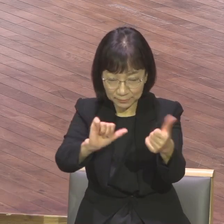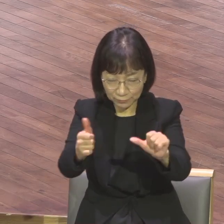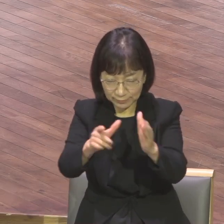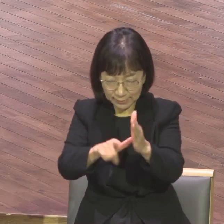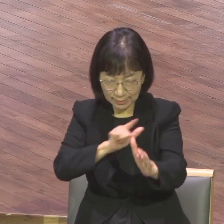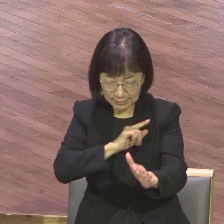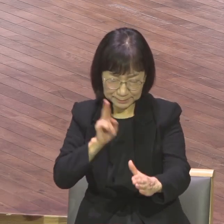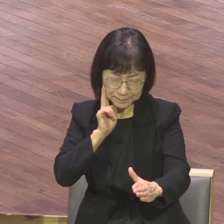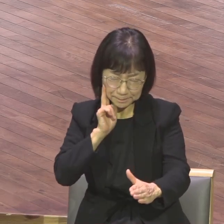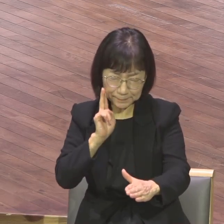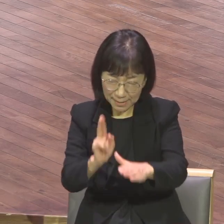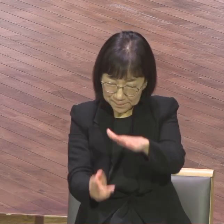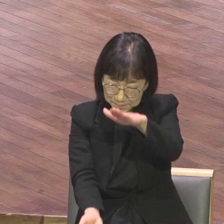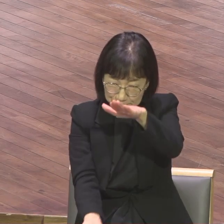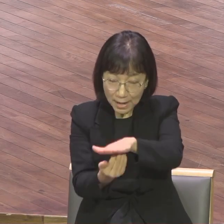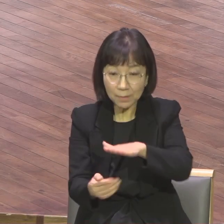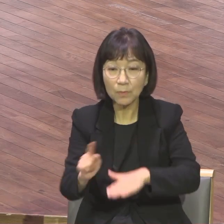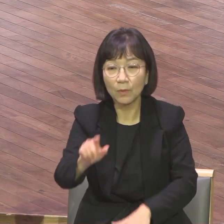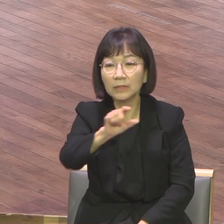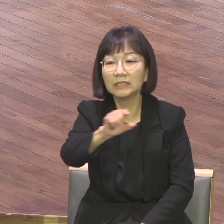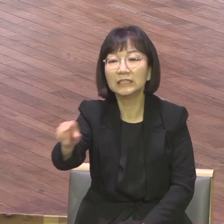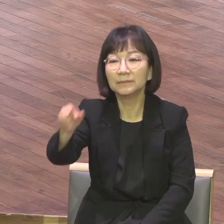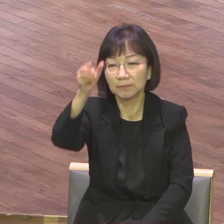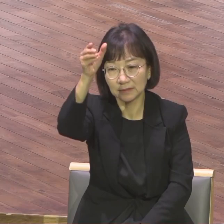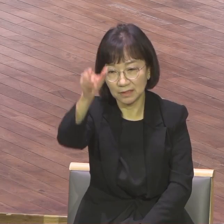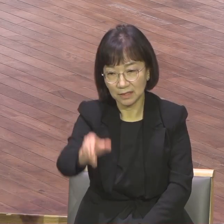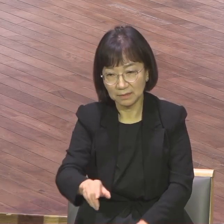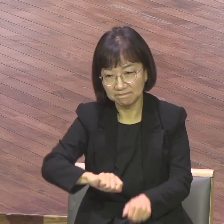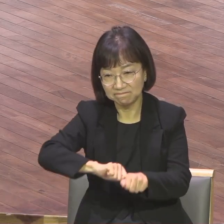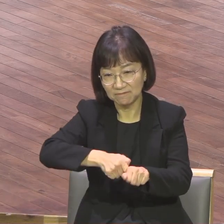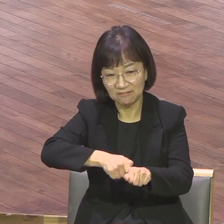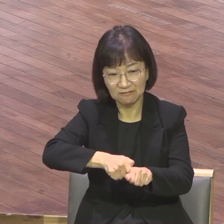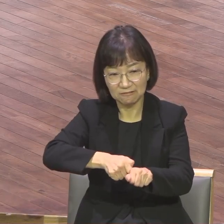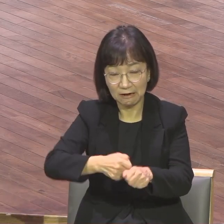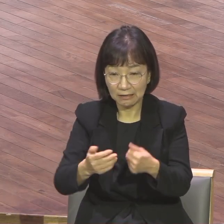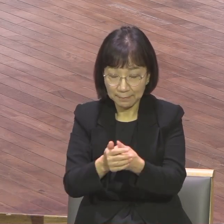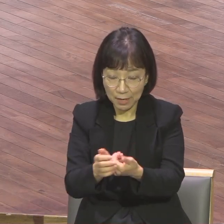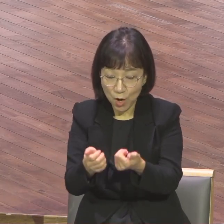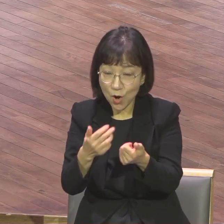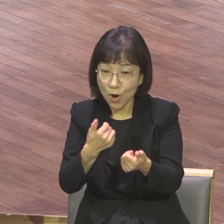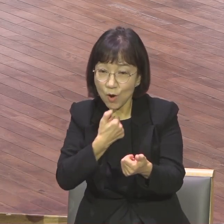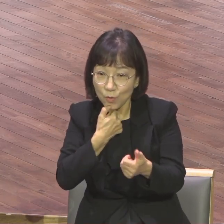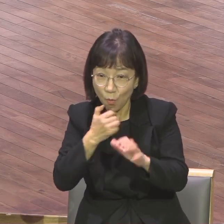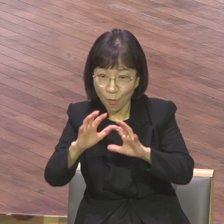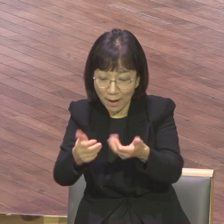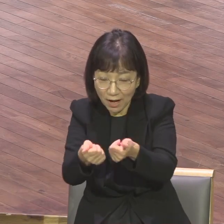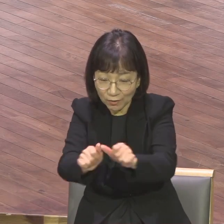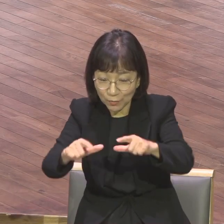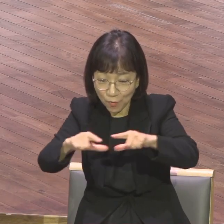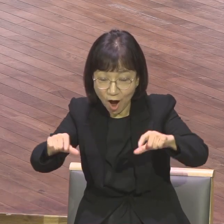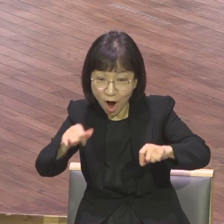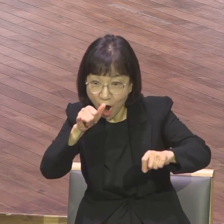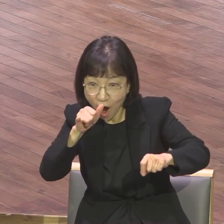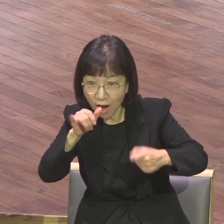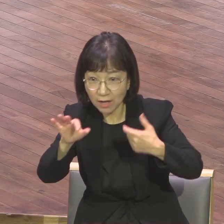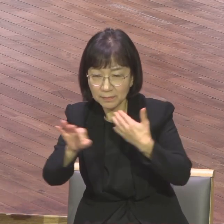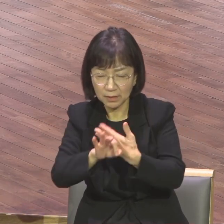십자가 처형이에요. 그래서 로마 시민권자는 아무리 흉악한 죄를